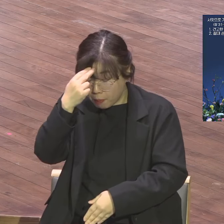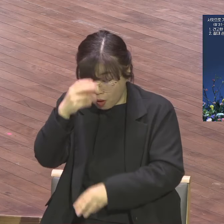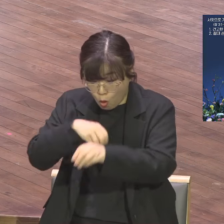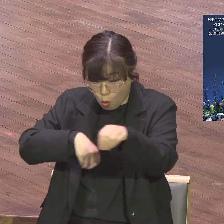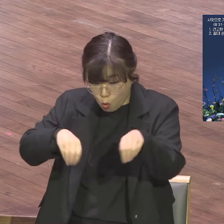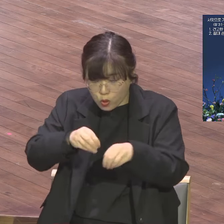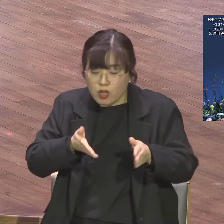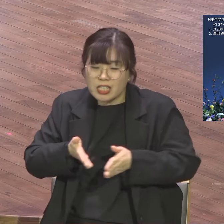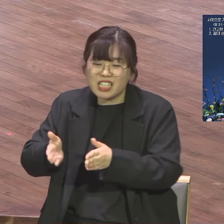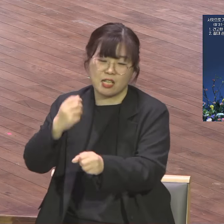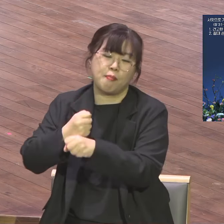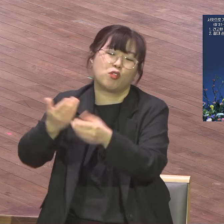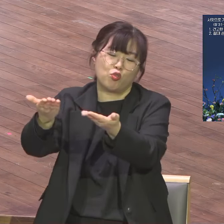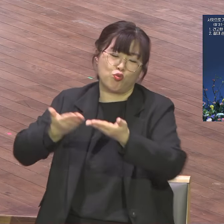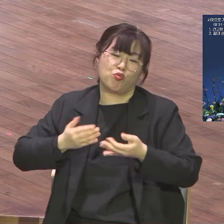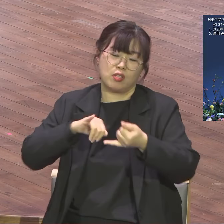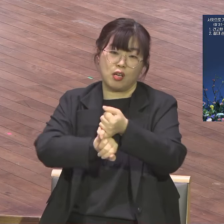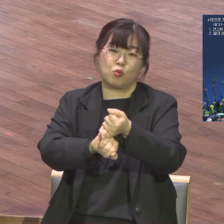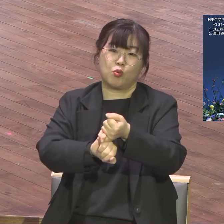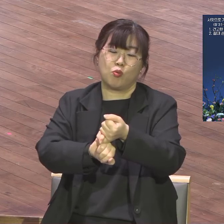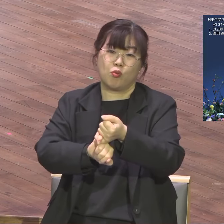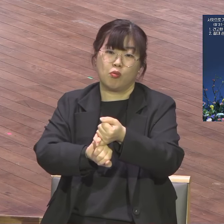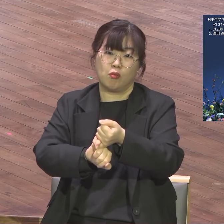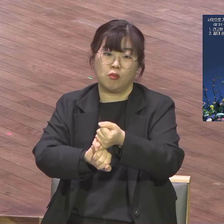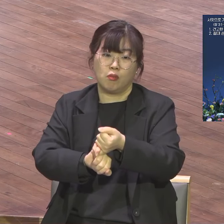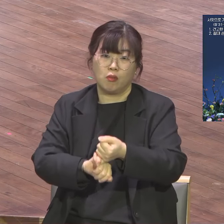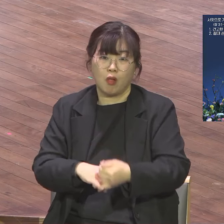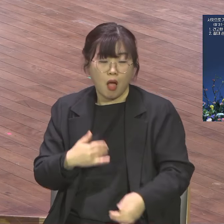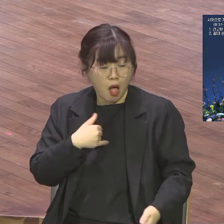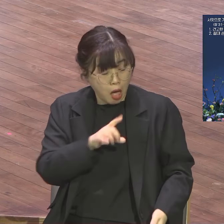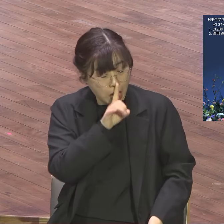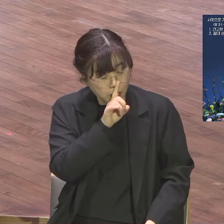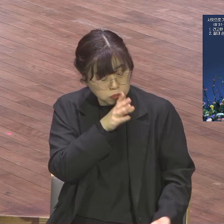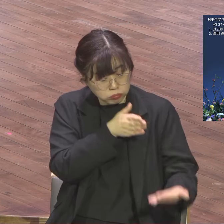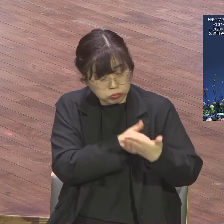얘기예요. 안 되는 게 없지 뭐. 막힌 거 다 열어주는데 뭐.